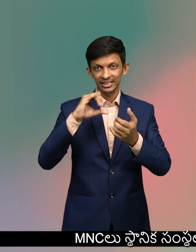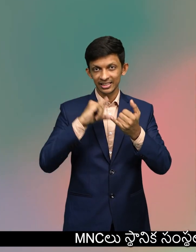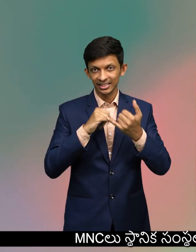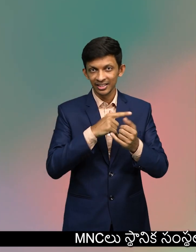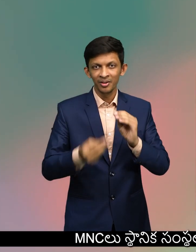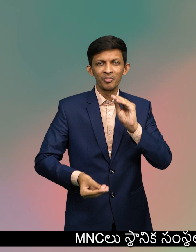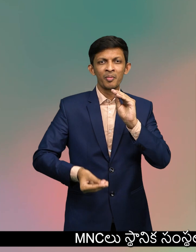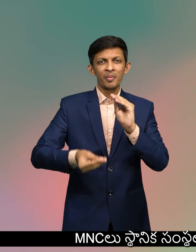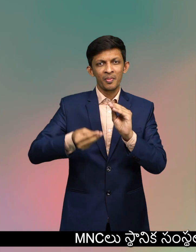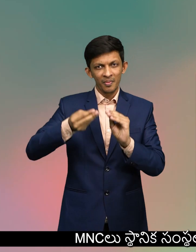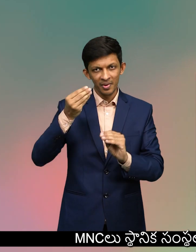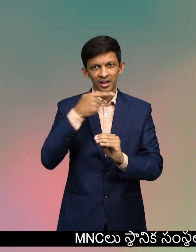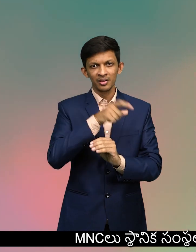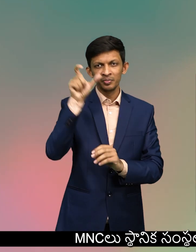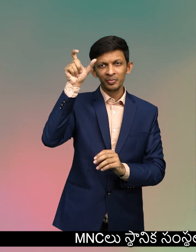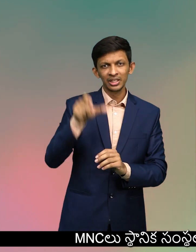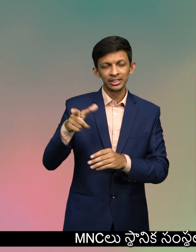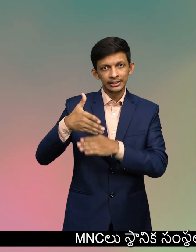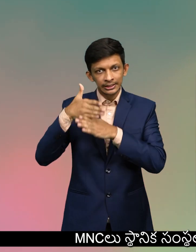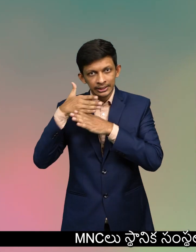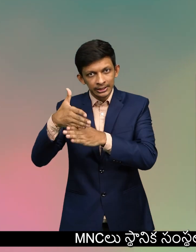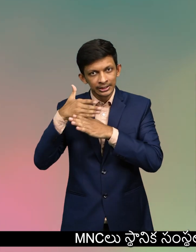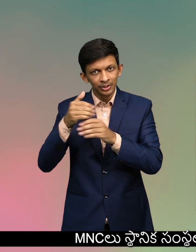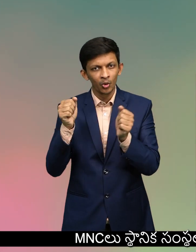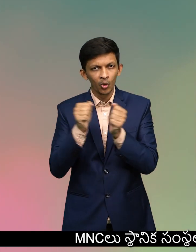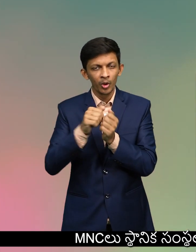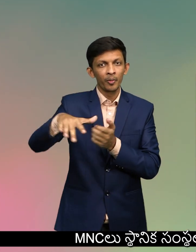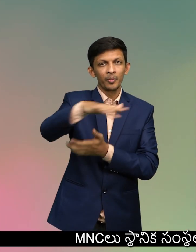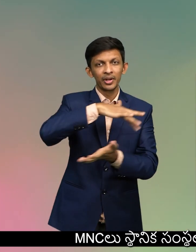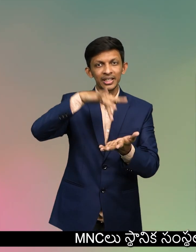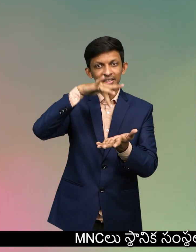ఎంఎన్సీలు స్థానిక సంస్థలతో భాగస్వామ్యాన్ని ఏర్పరుస్తాయి.